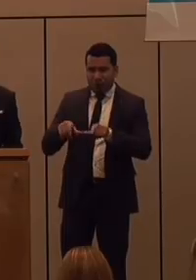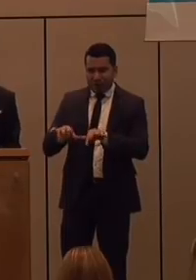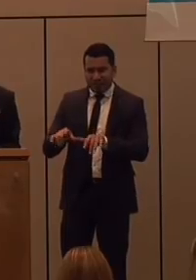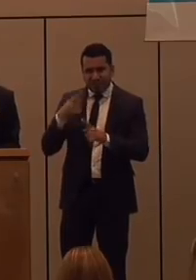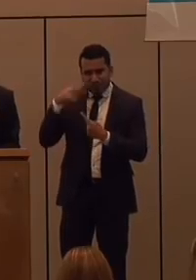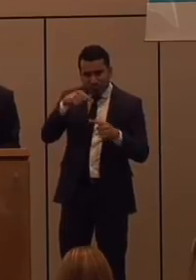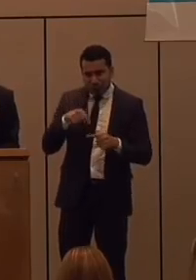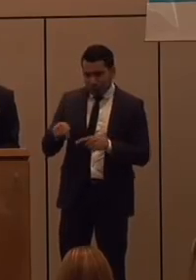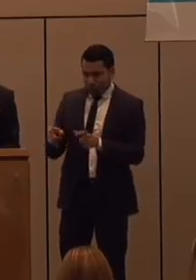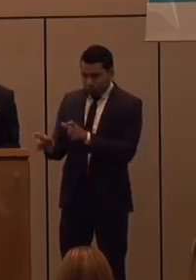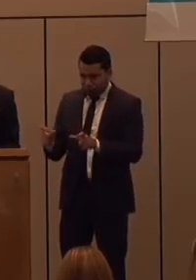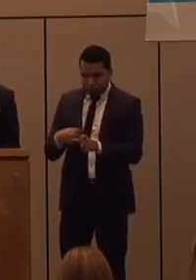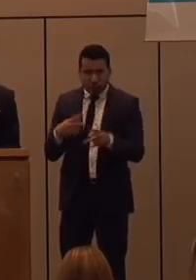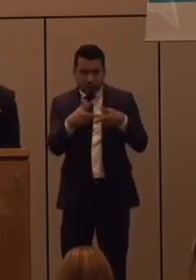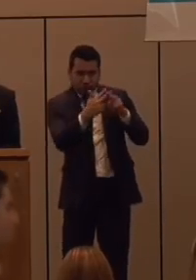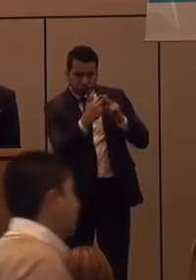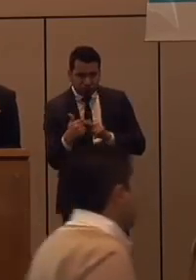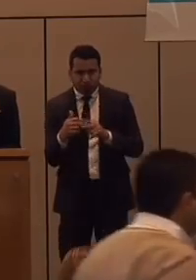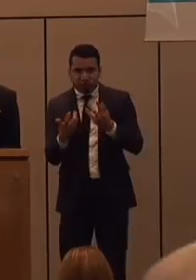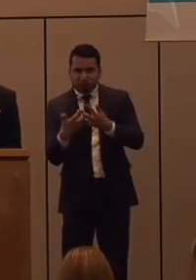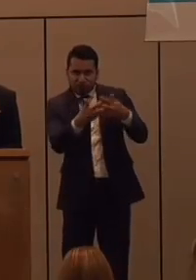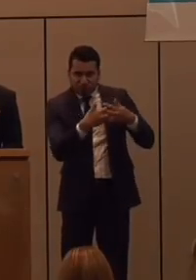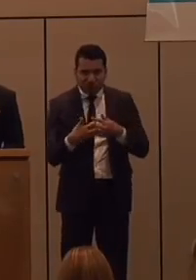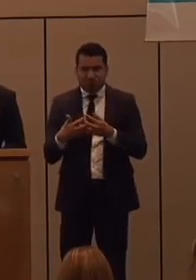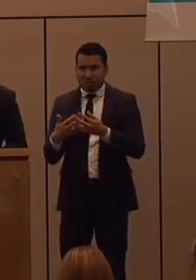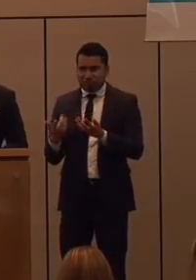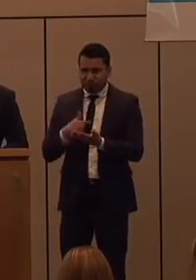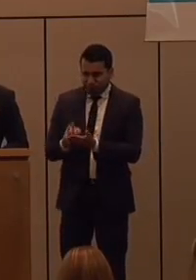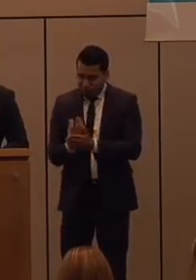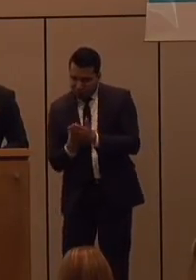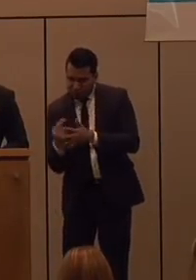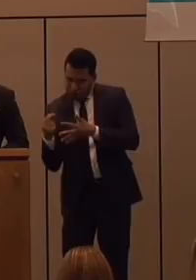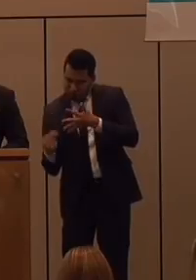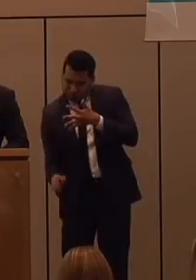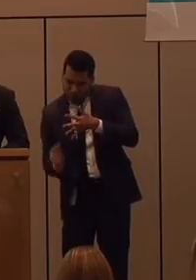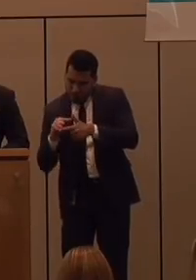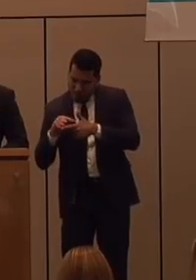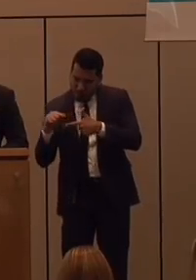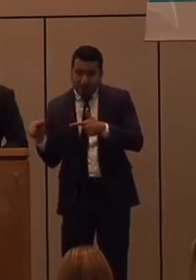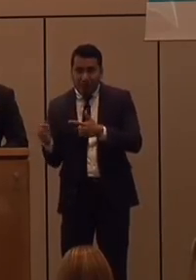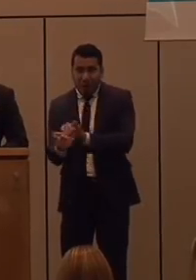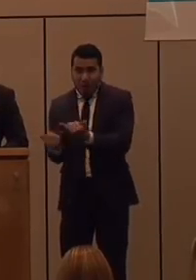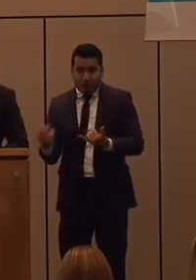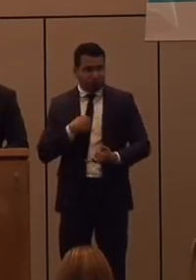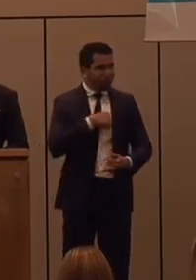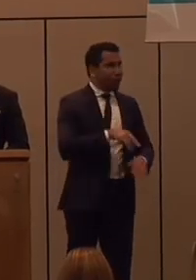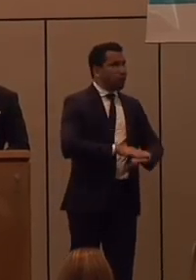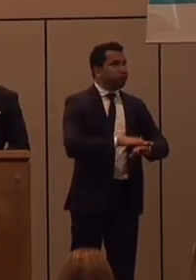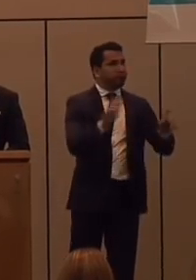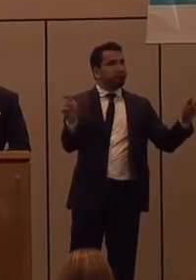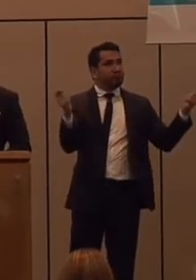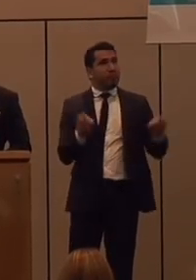prestadores formalizados a producto turístico que hay un buen inventario porque nada hacemos con promover unos municipios que no están preparados para recibir